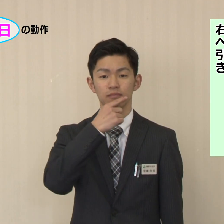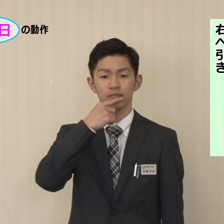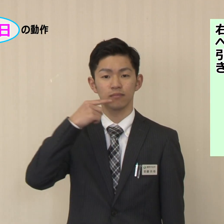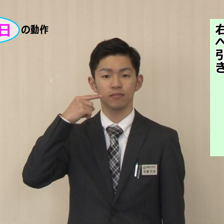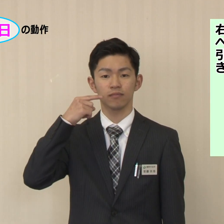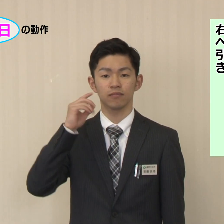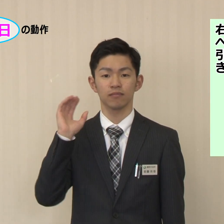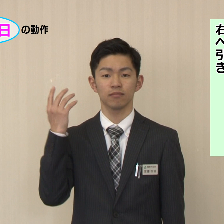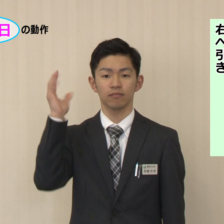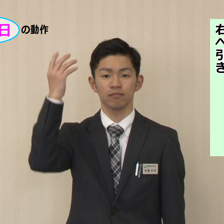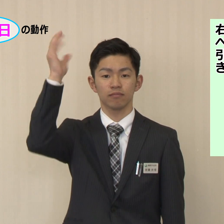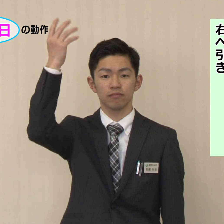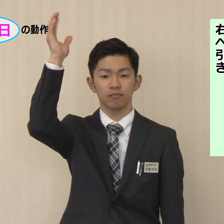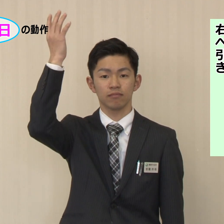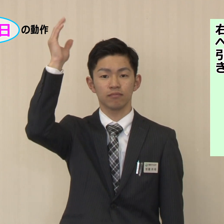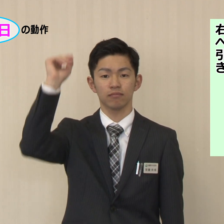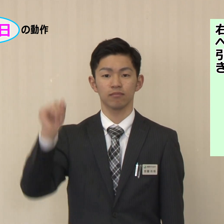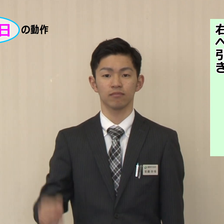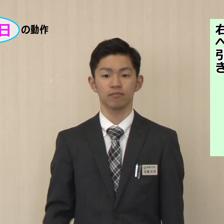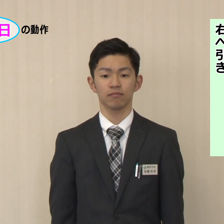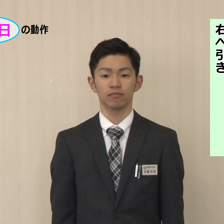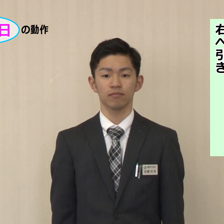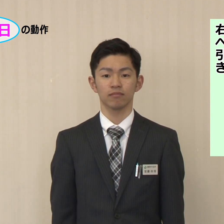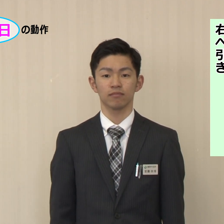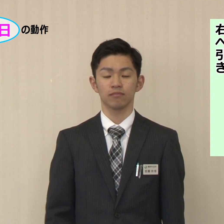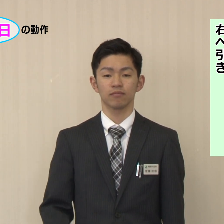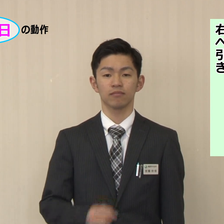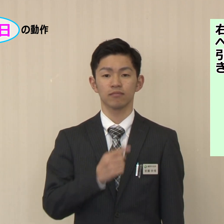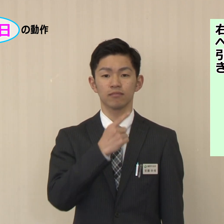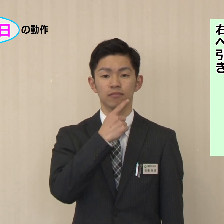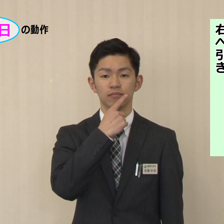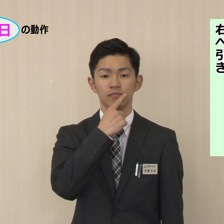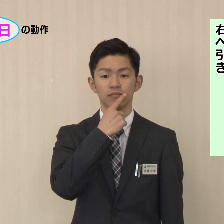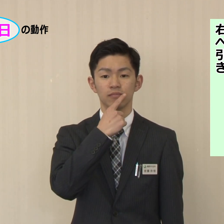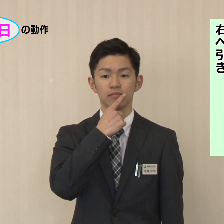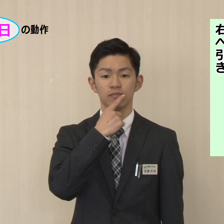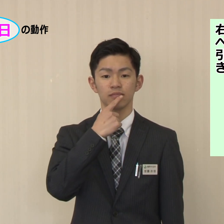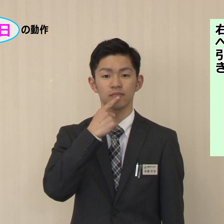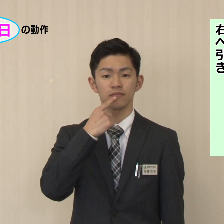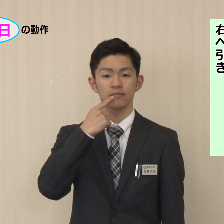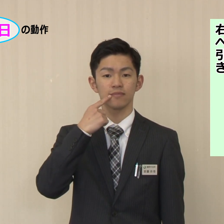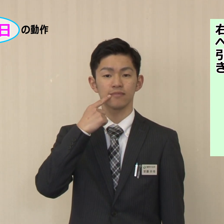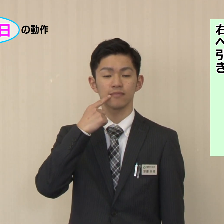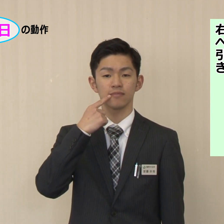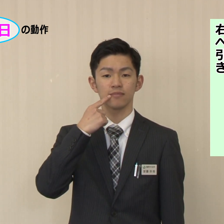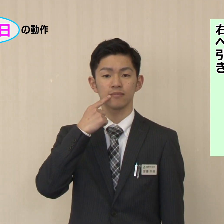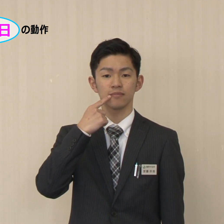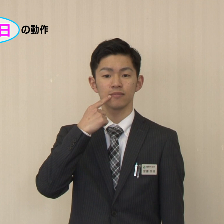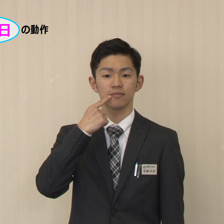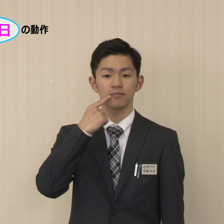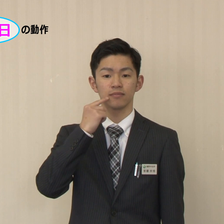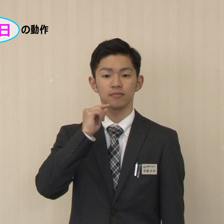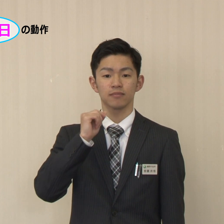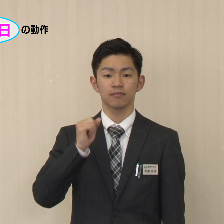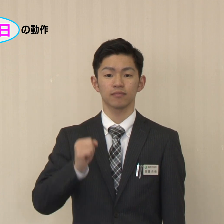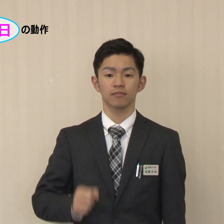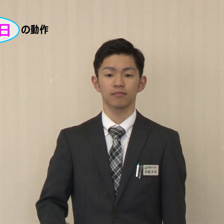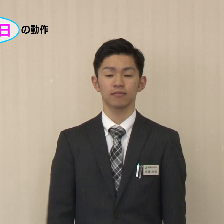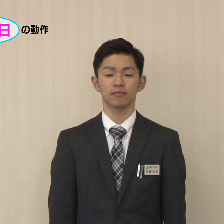火曜日は唇を人差し指の指先で右へ引き、立てた五指を